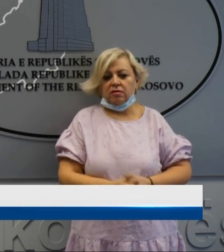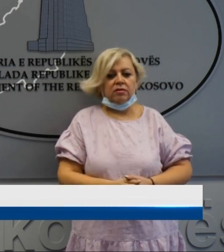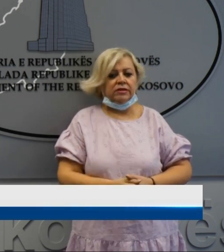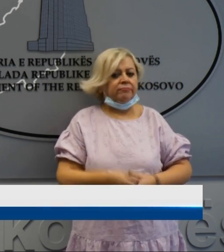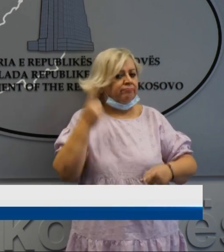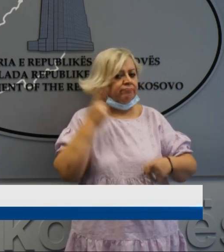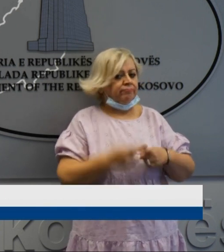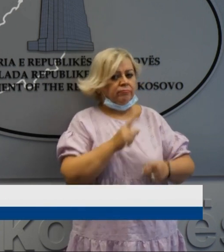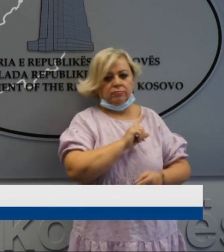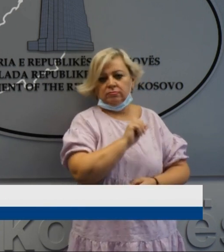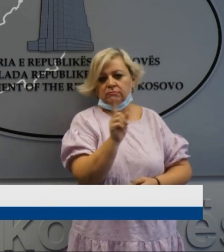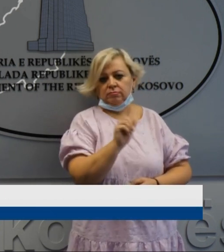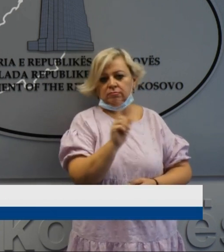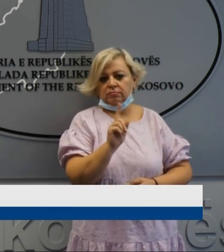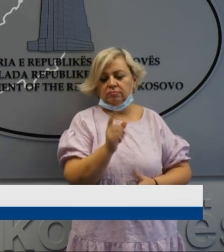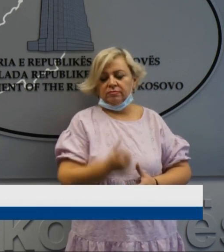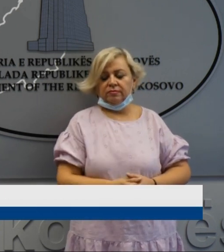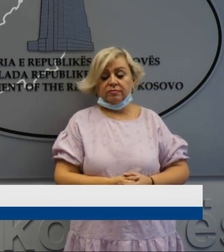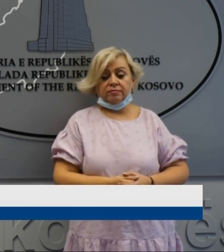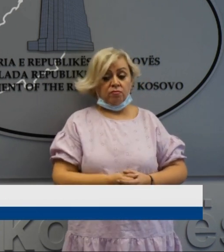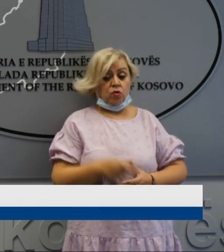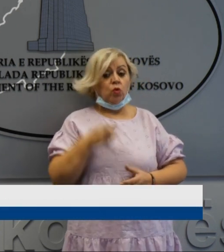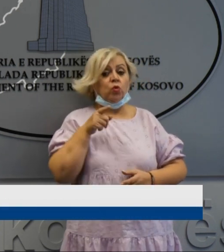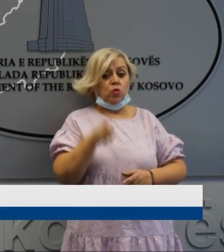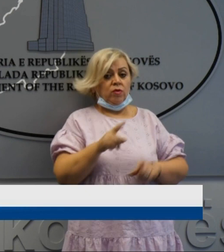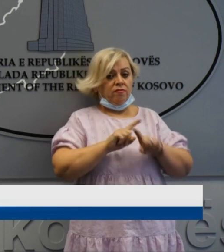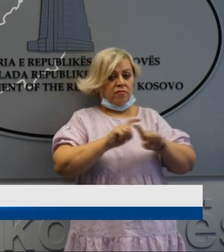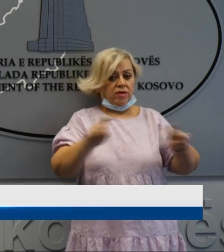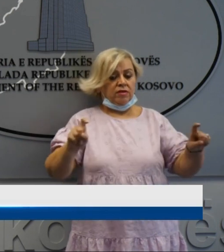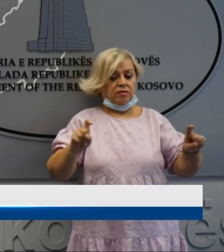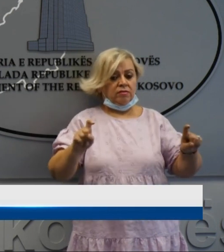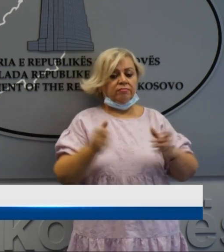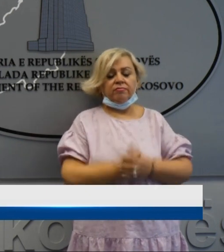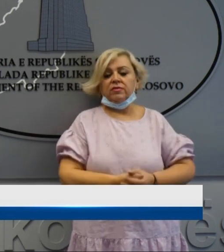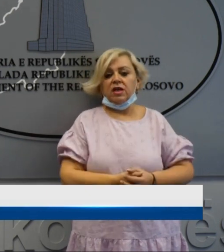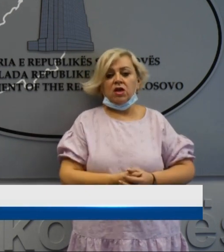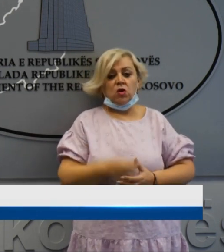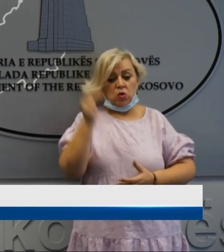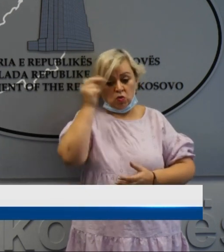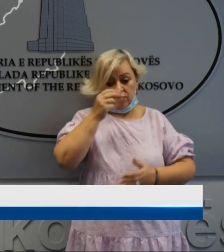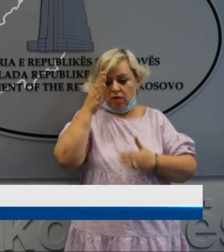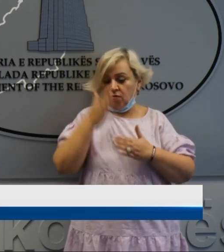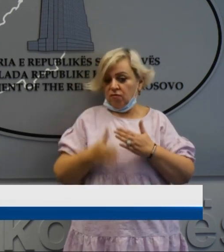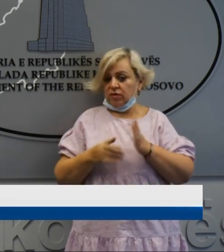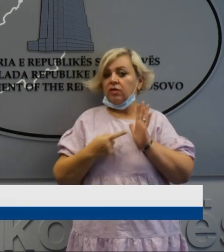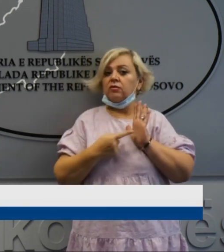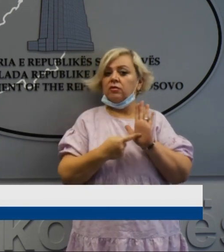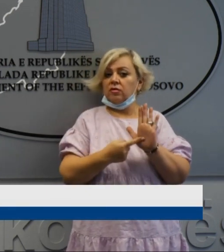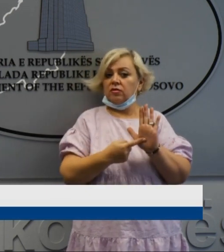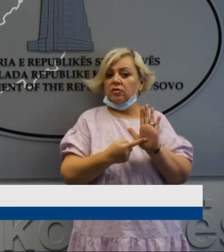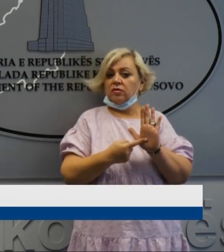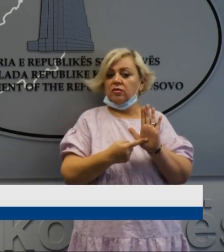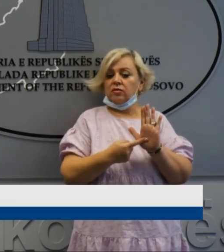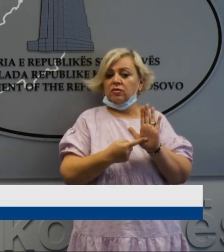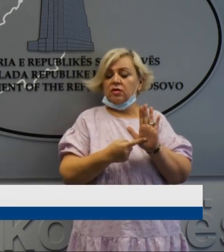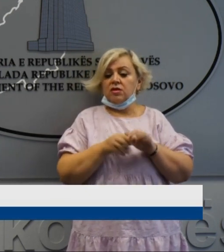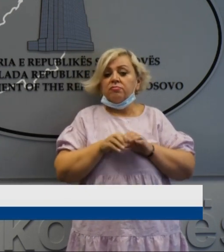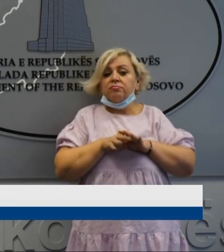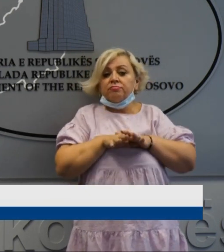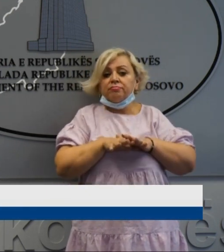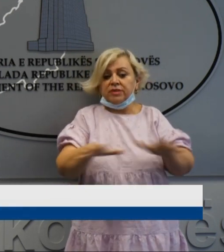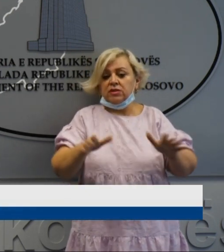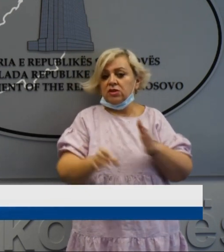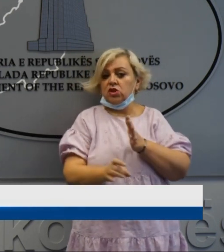është as pak e vërtetë. Ky variant, në studimet e fundit, tregon se përveç